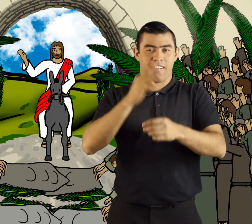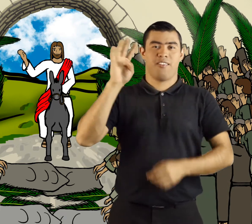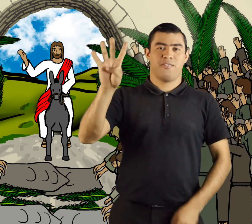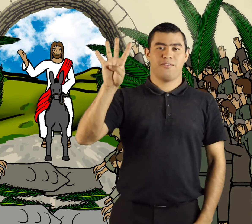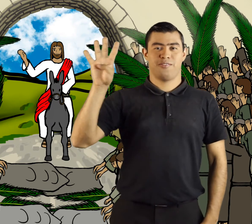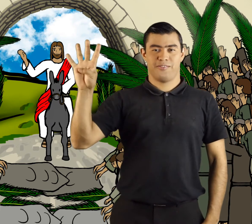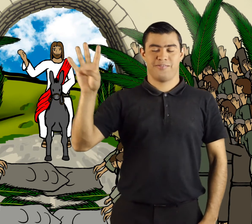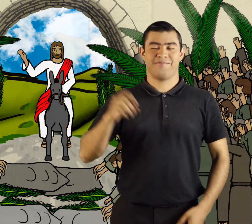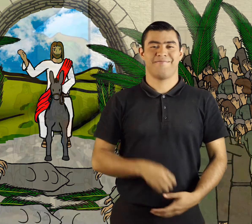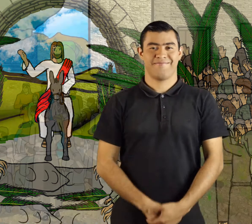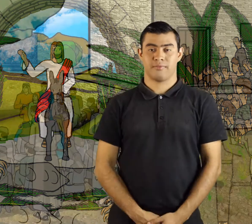44.